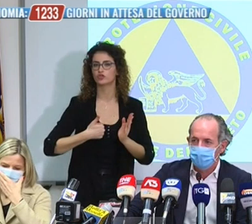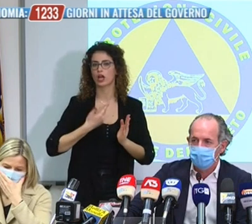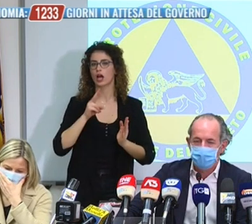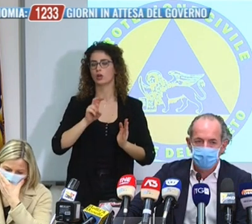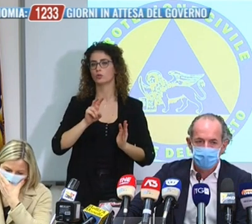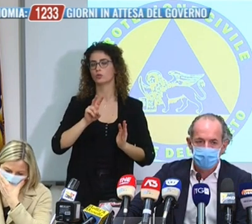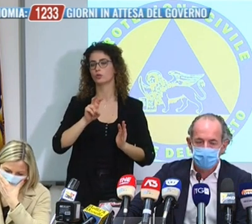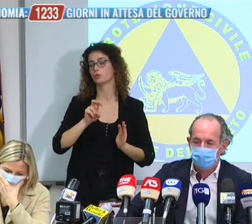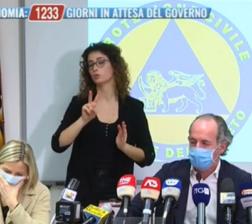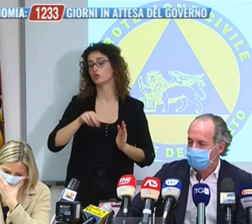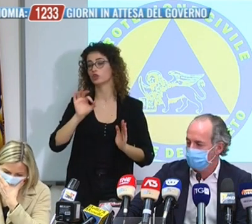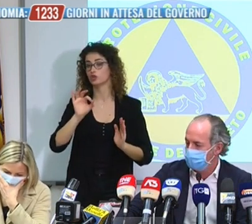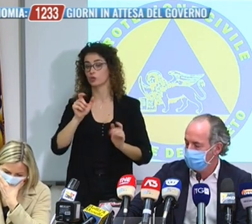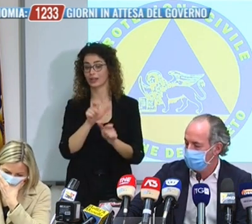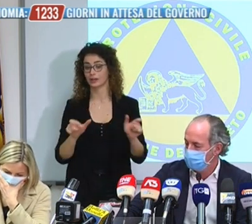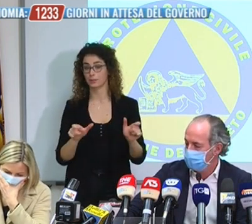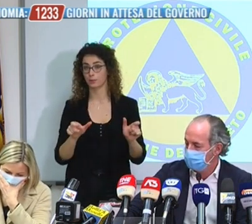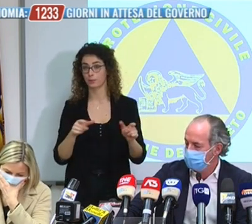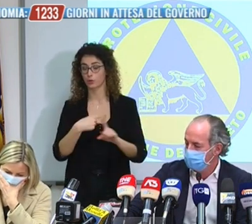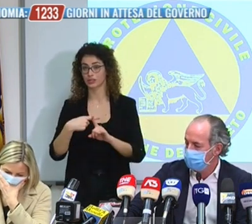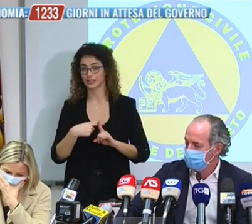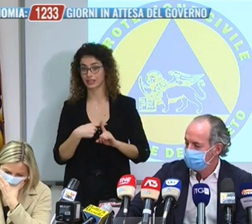su 100.000 abitanti per chiudere le scuole.